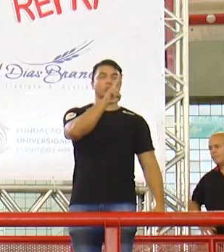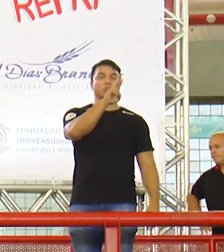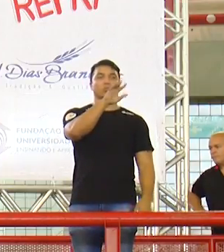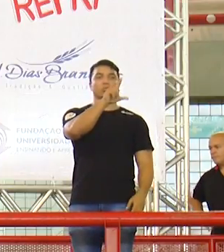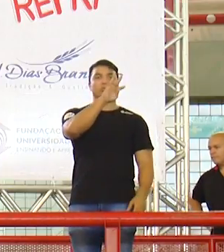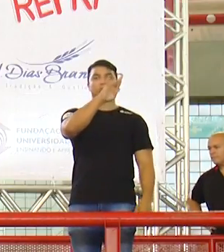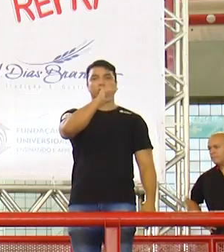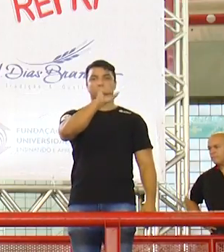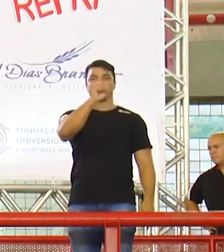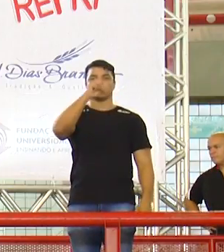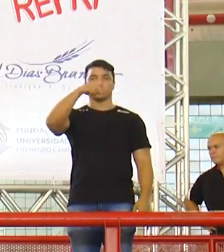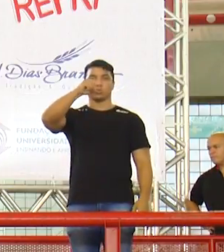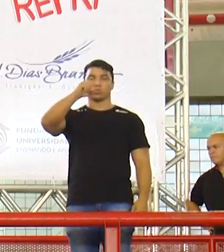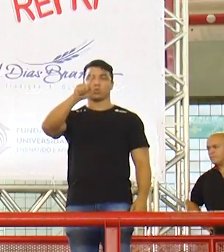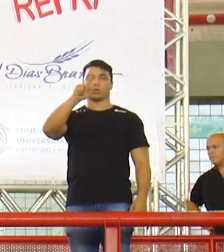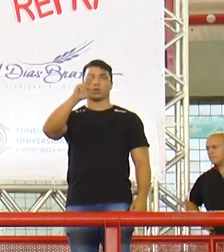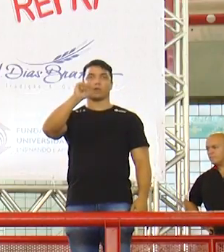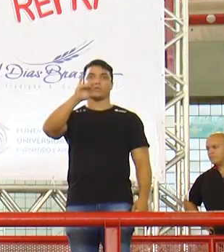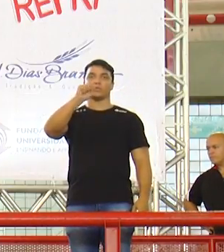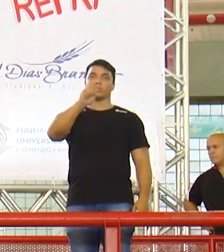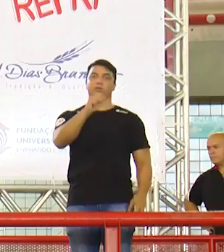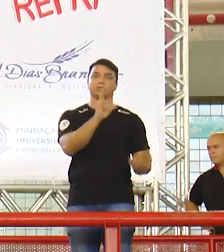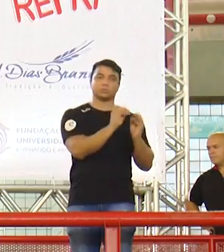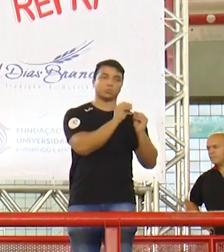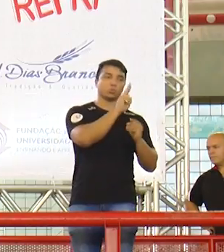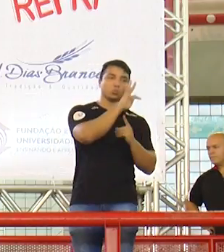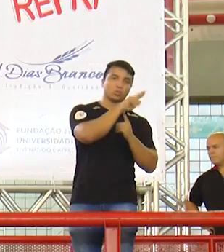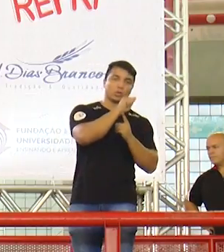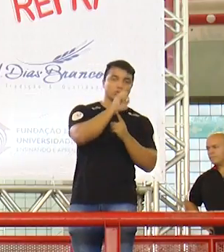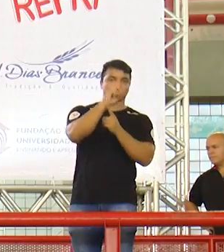Ultrassonografia. Ultrassom.